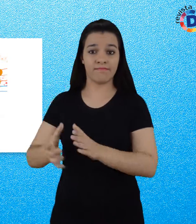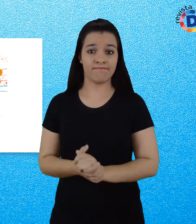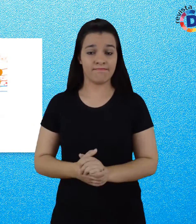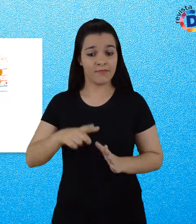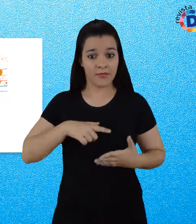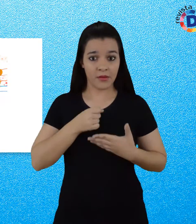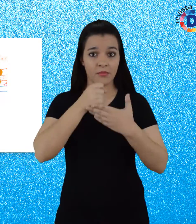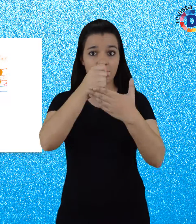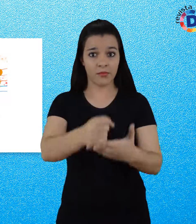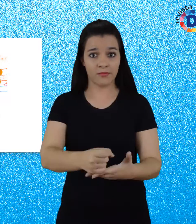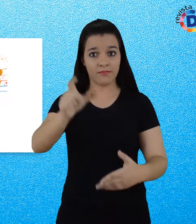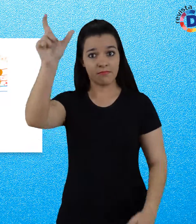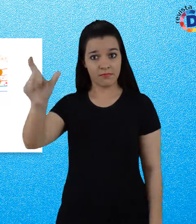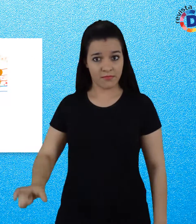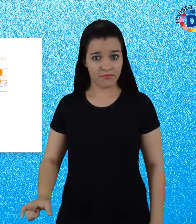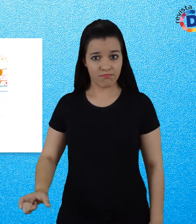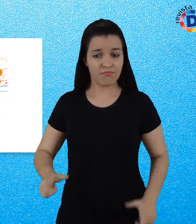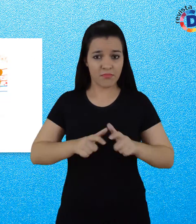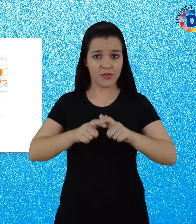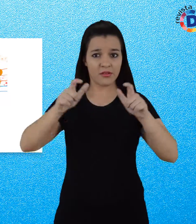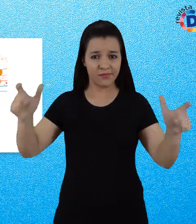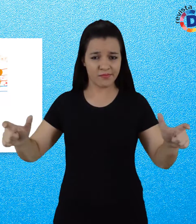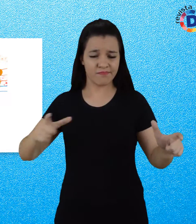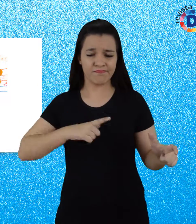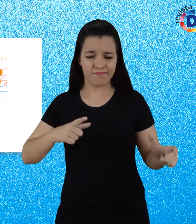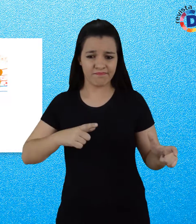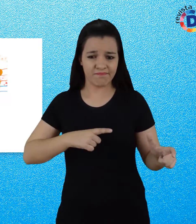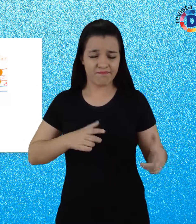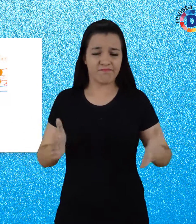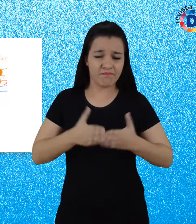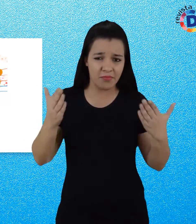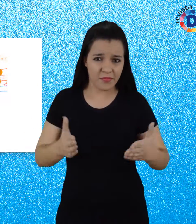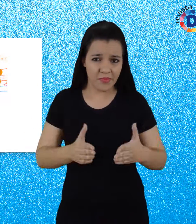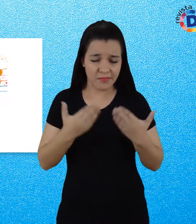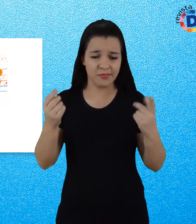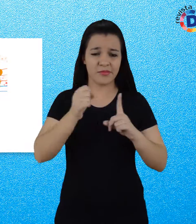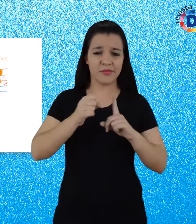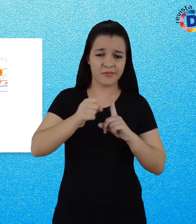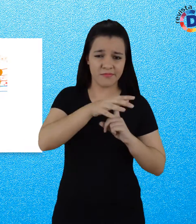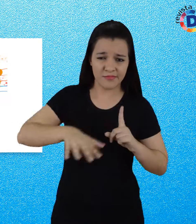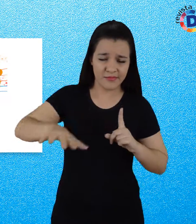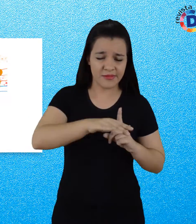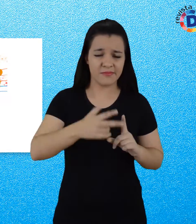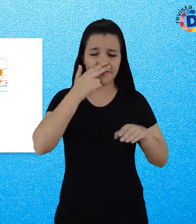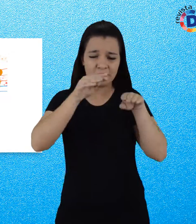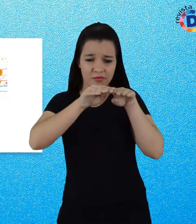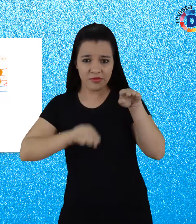20 núcleos de atendimento e oferece assistência a pessoas, em sua maioria, de extrema vulnerabilidade